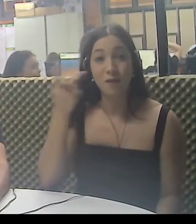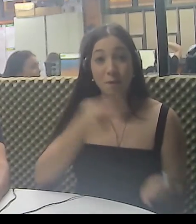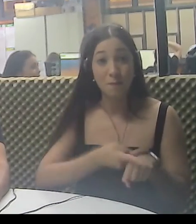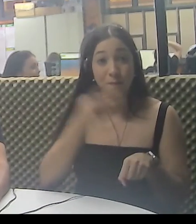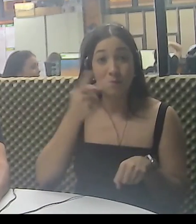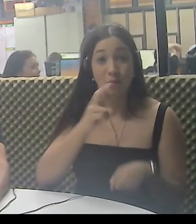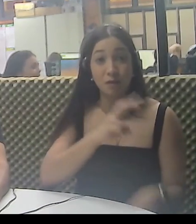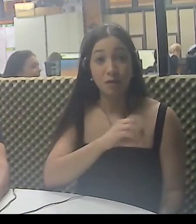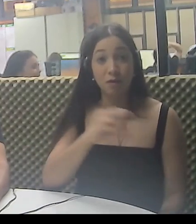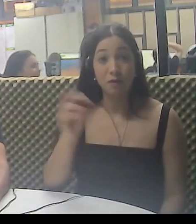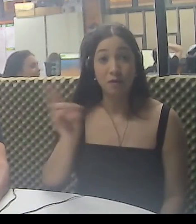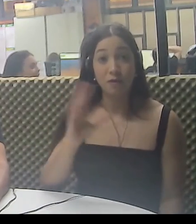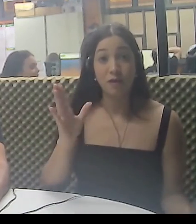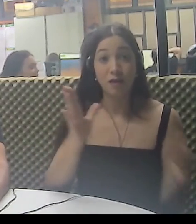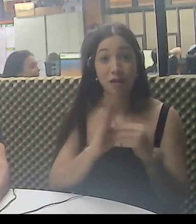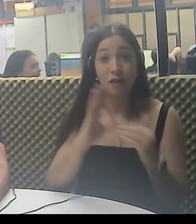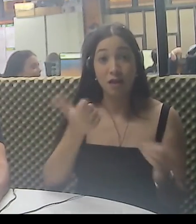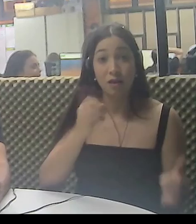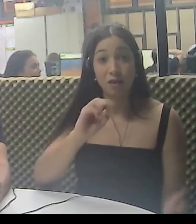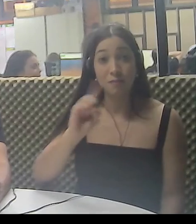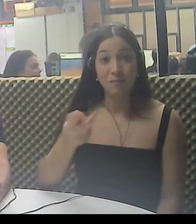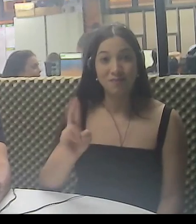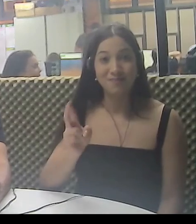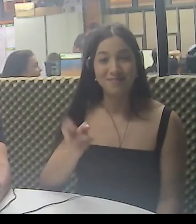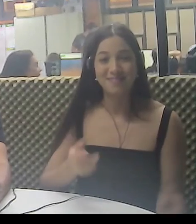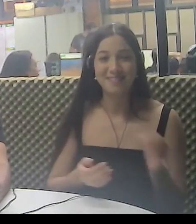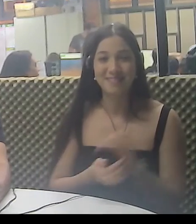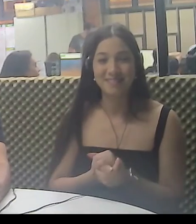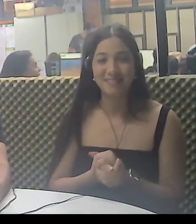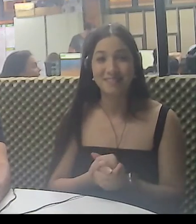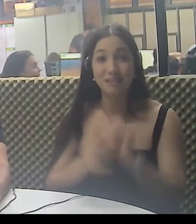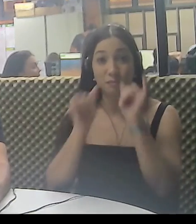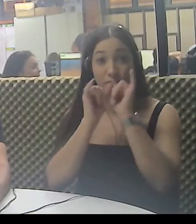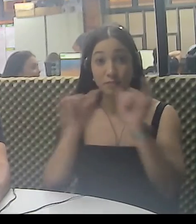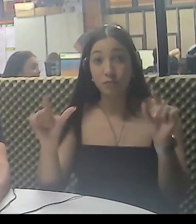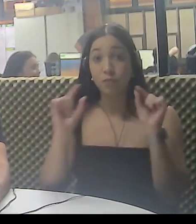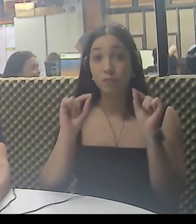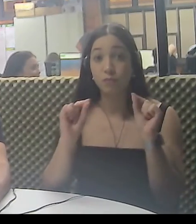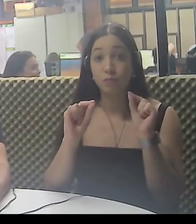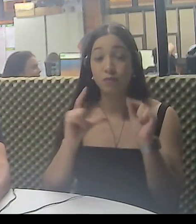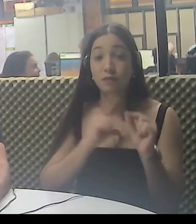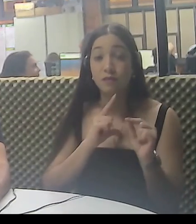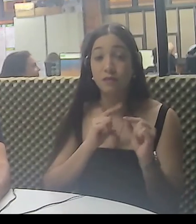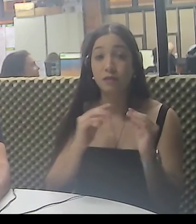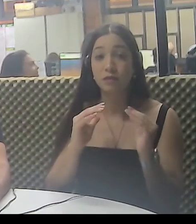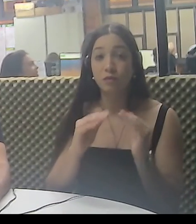de R$ 500 a R$ 10.000. A notificação é feita